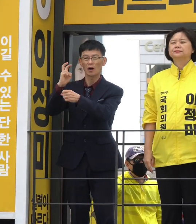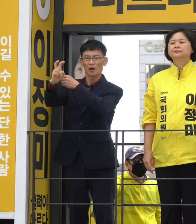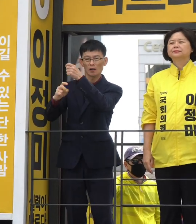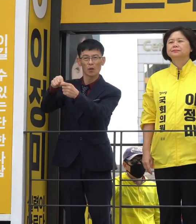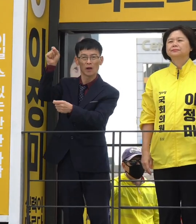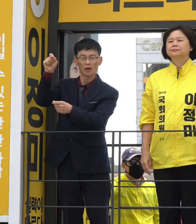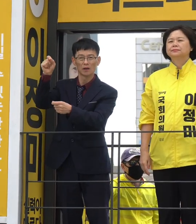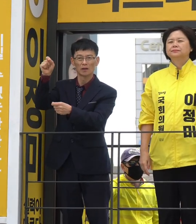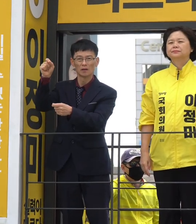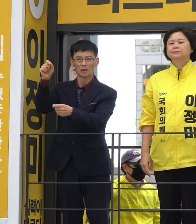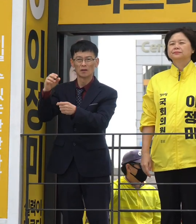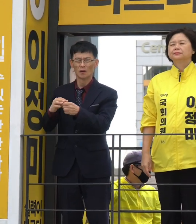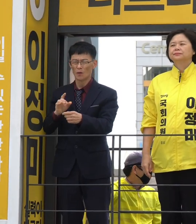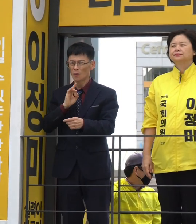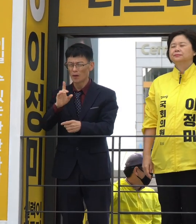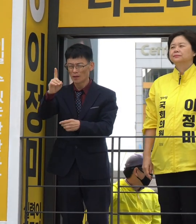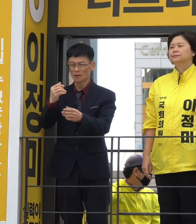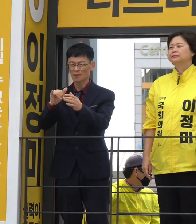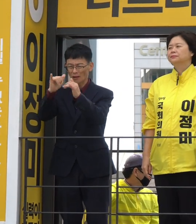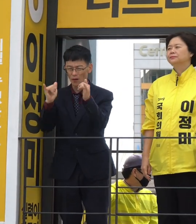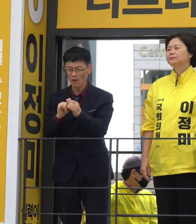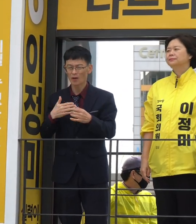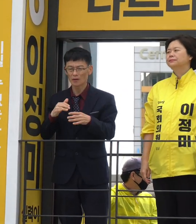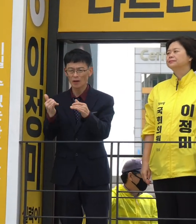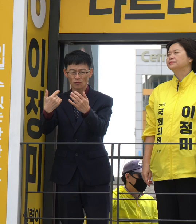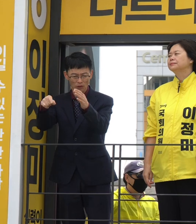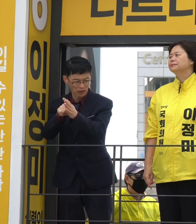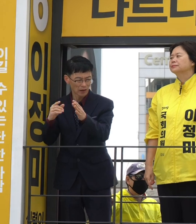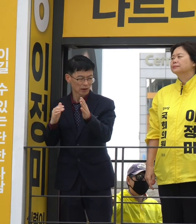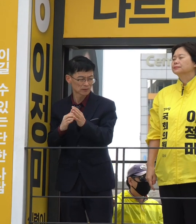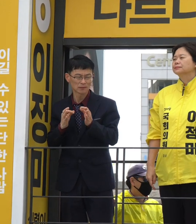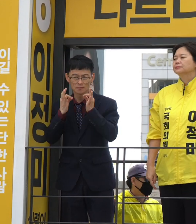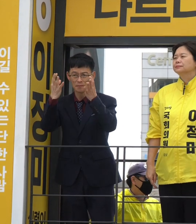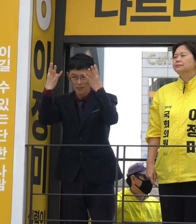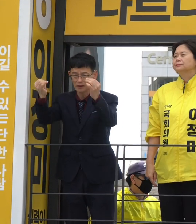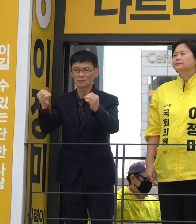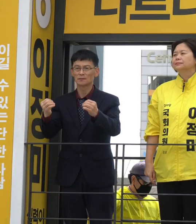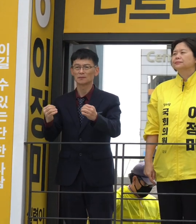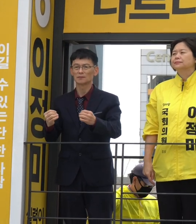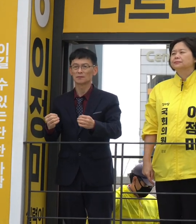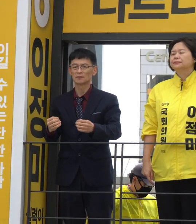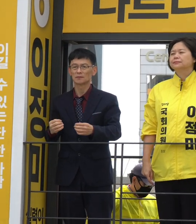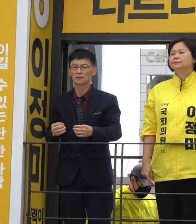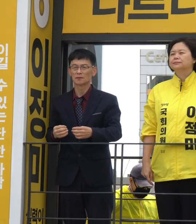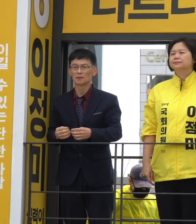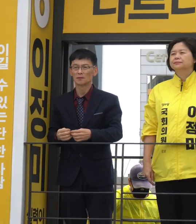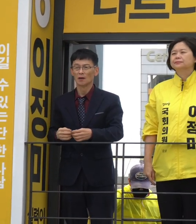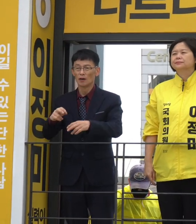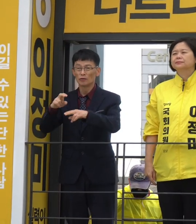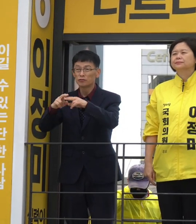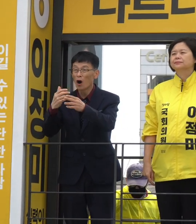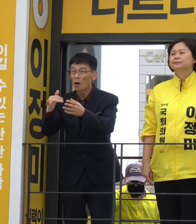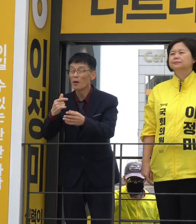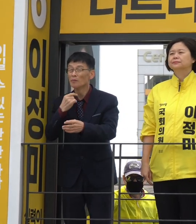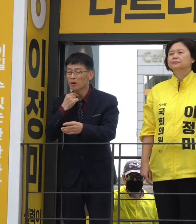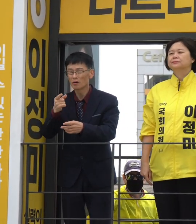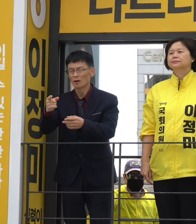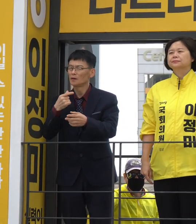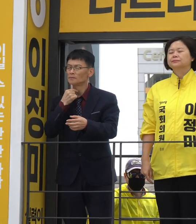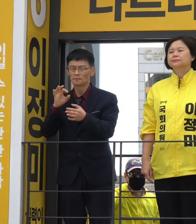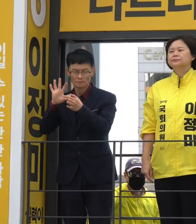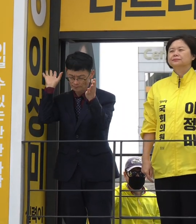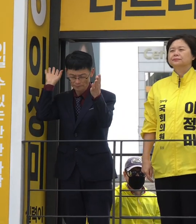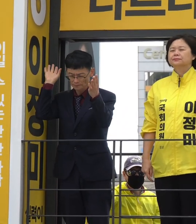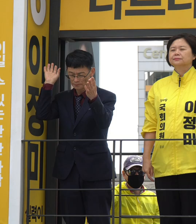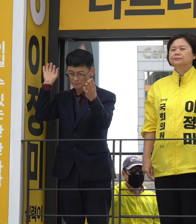동안 오직 사회적 약자를 위해서 헌신해온 정당입니다. 의석수의 유불리에 연연하지